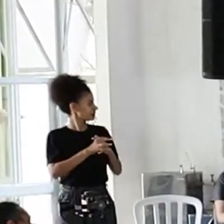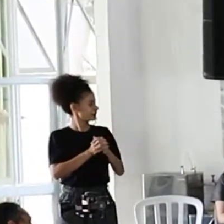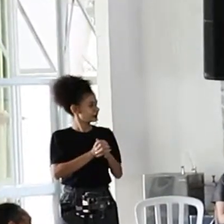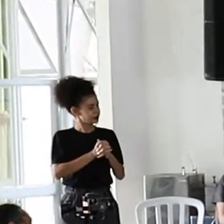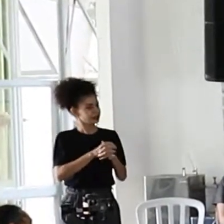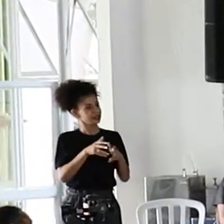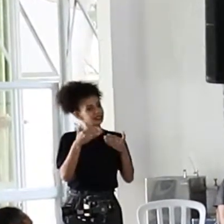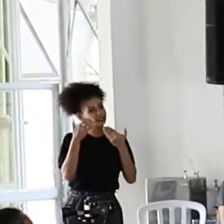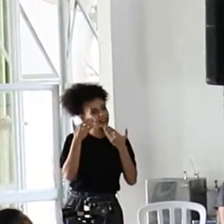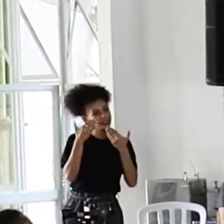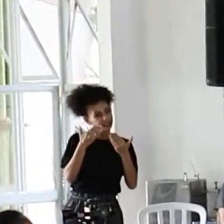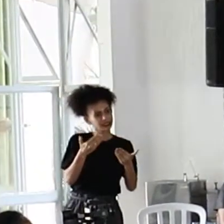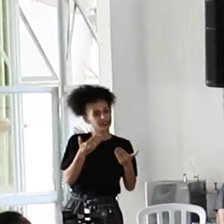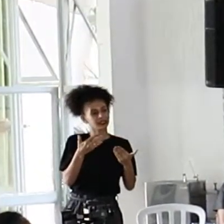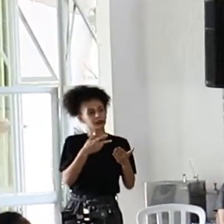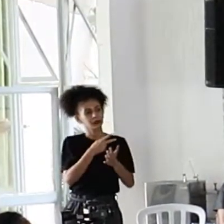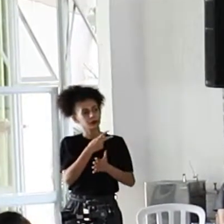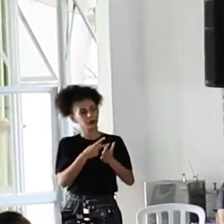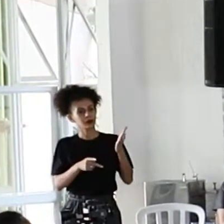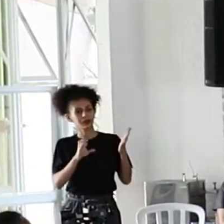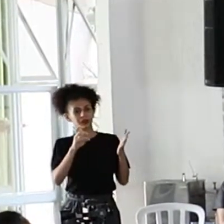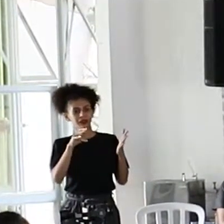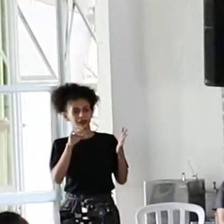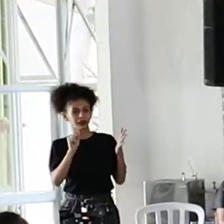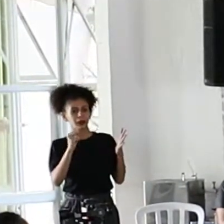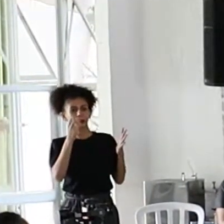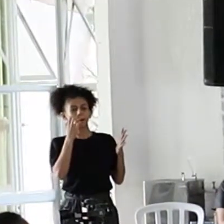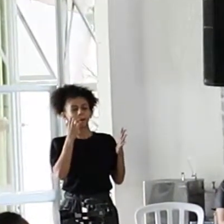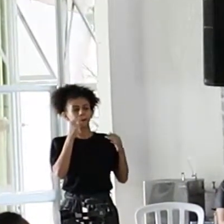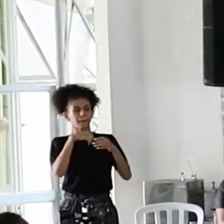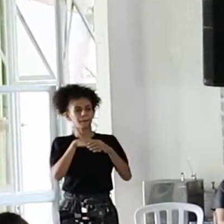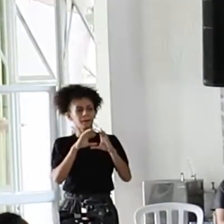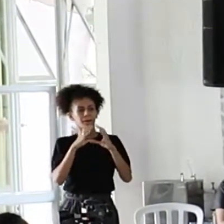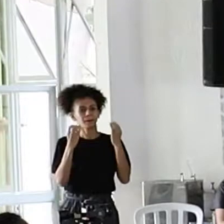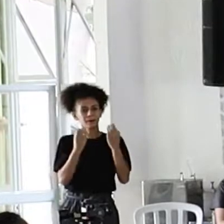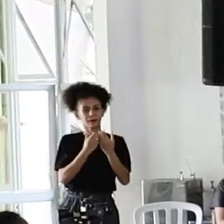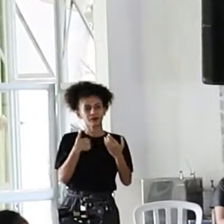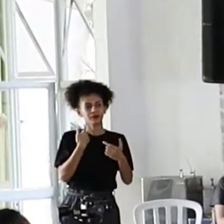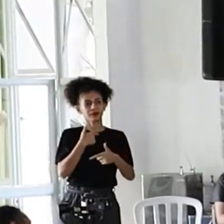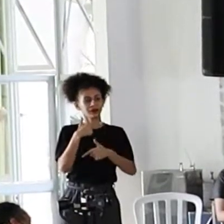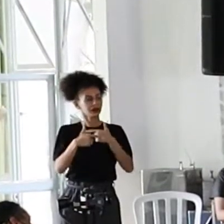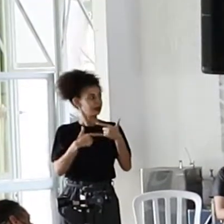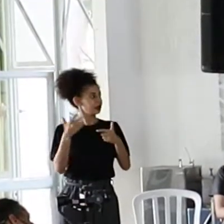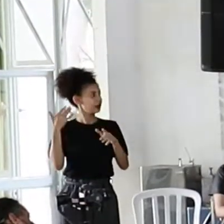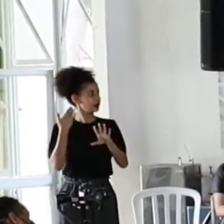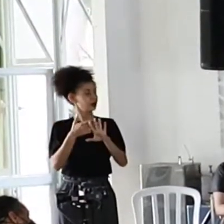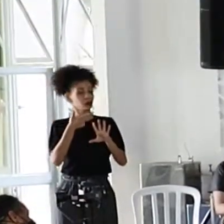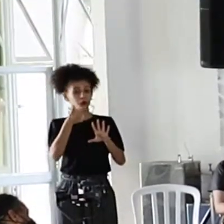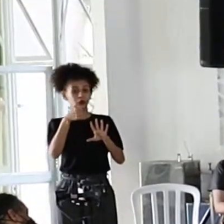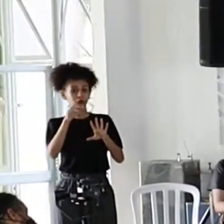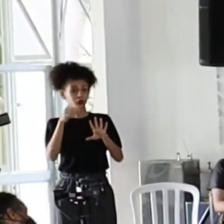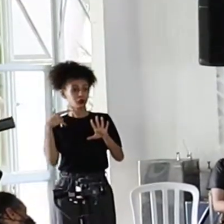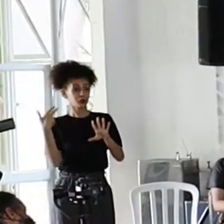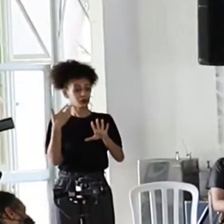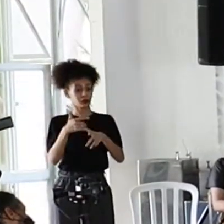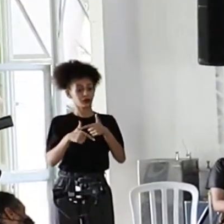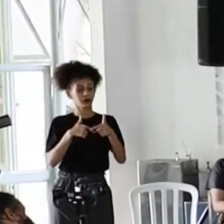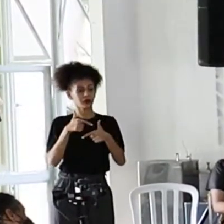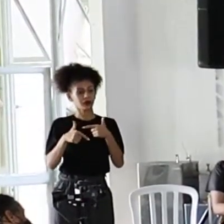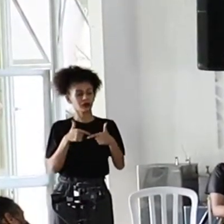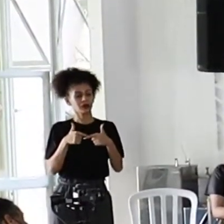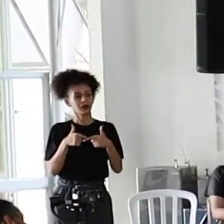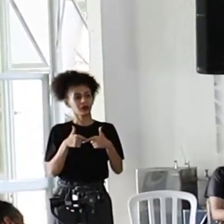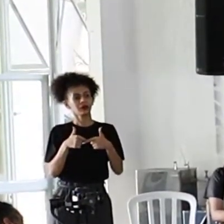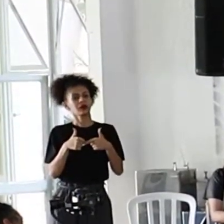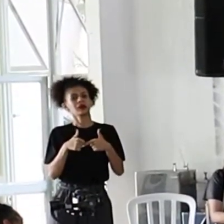agradecer esse projeto da Cris com a comunidade nós trabalhamos juntas desde 2019 Quando nós vai